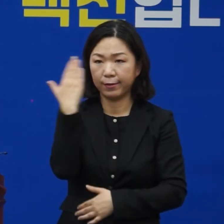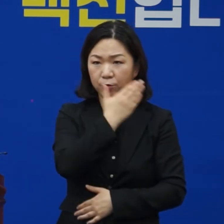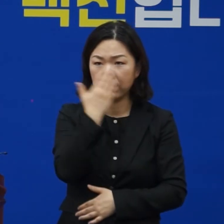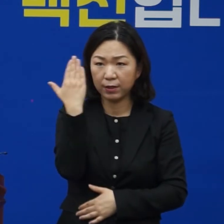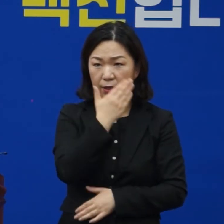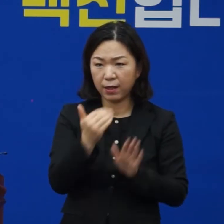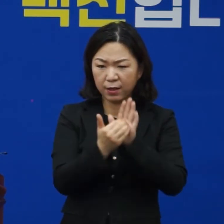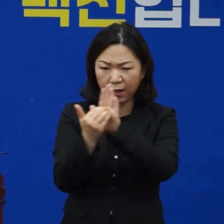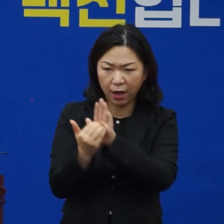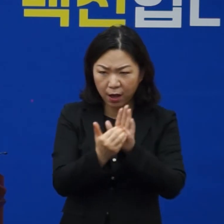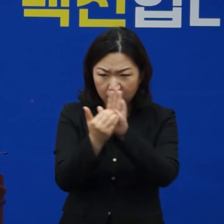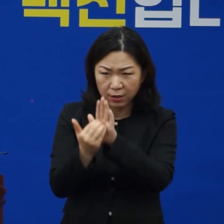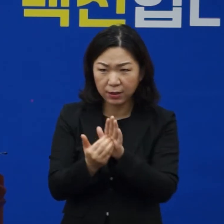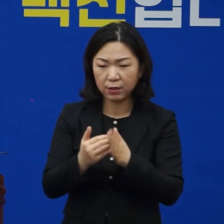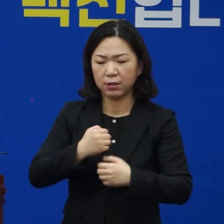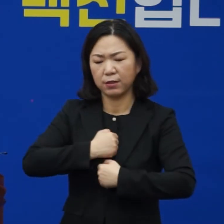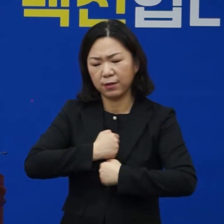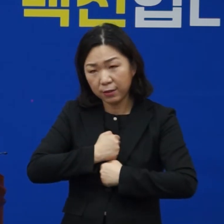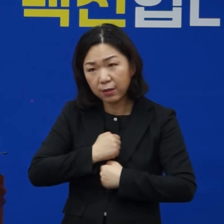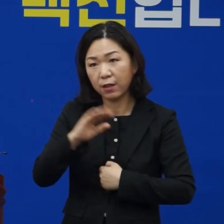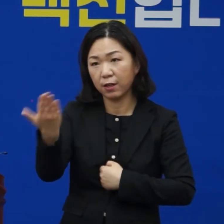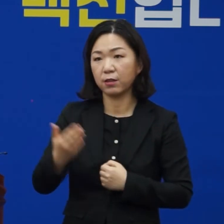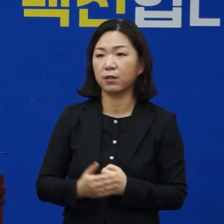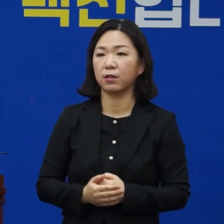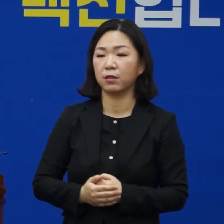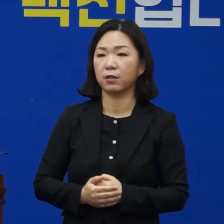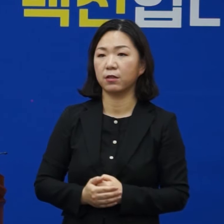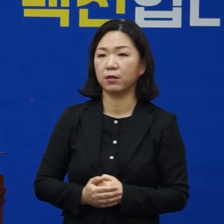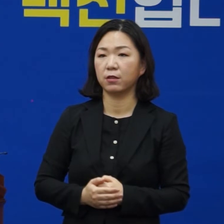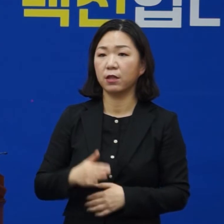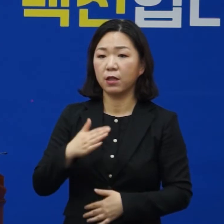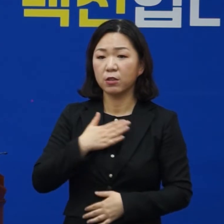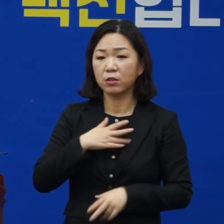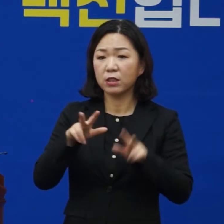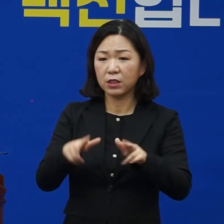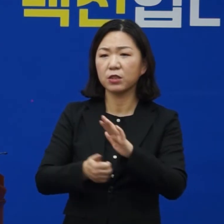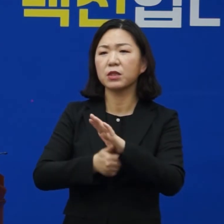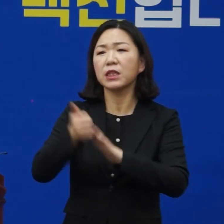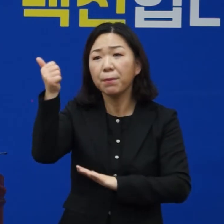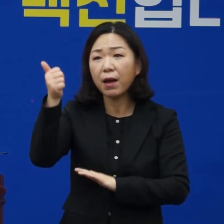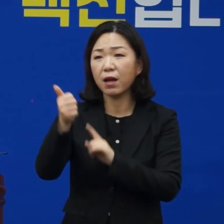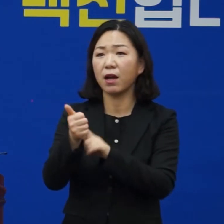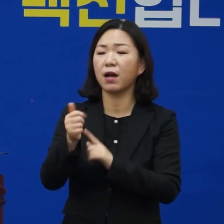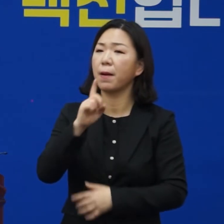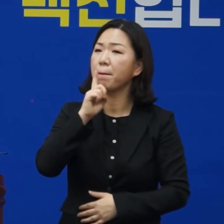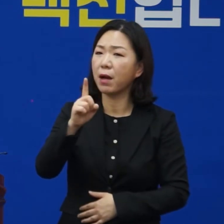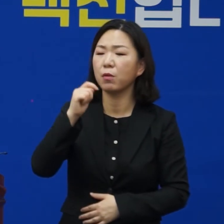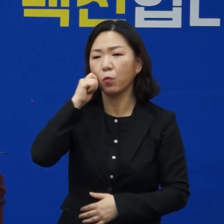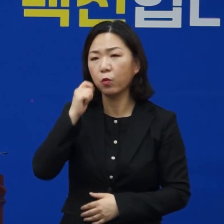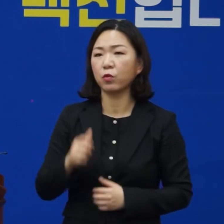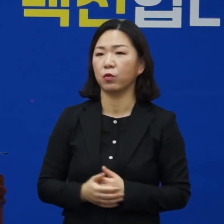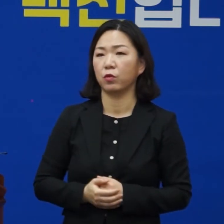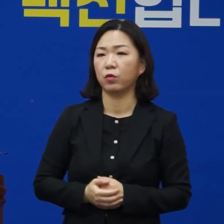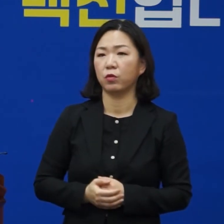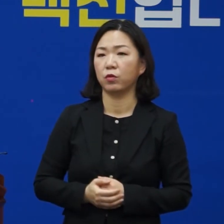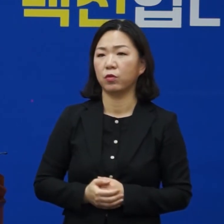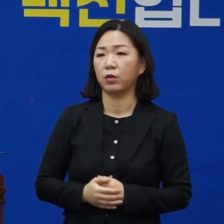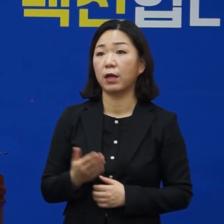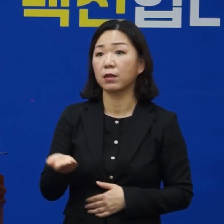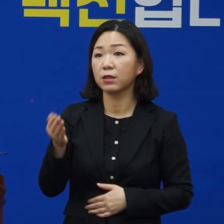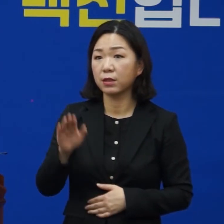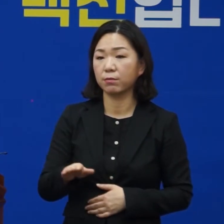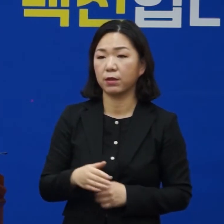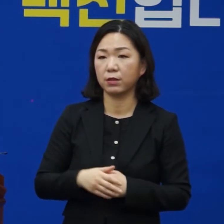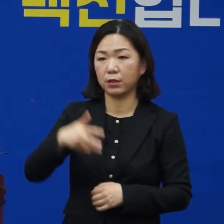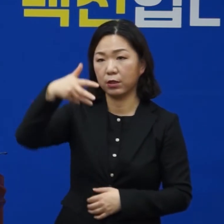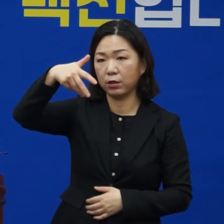개인 예방 수칙 지켜야 합니다. 지금 저는 희망을 말씀을 드릴 수가 없습니다. 이 상황은. 그러나 우리가